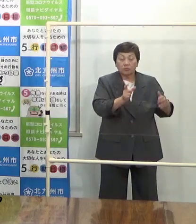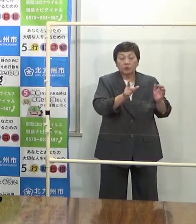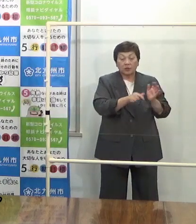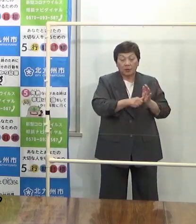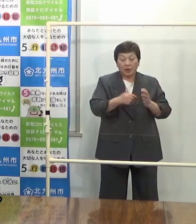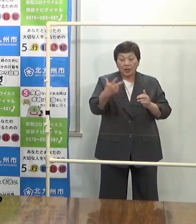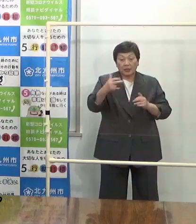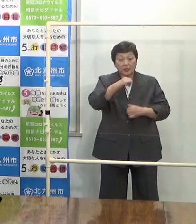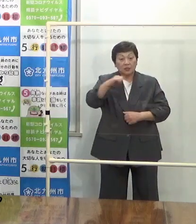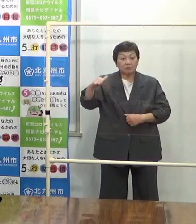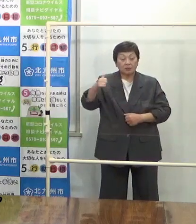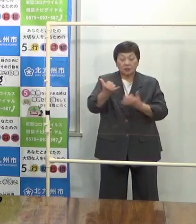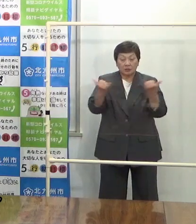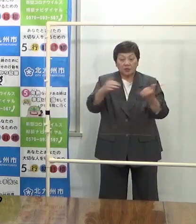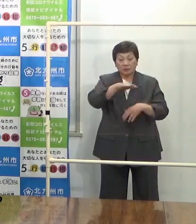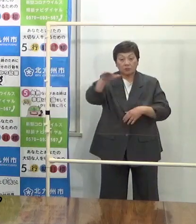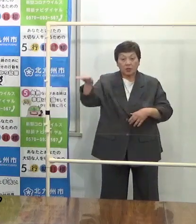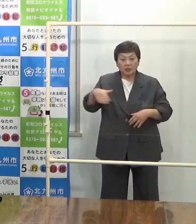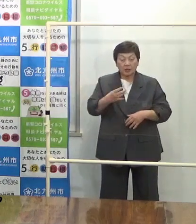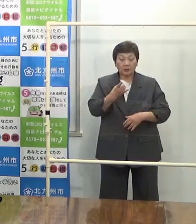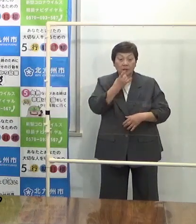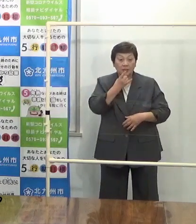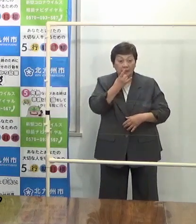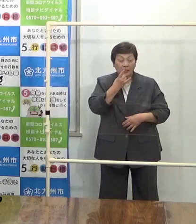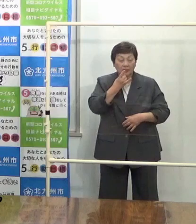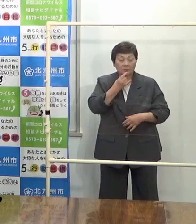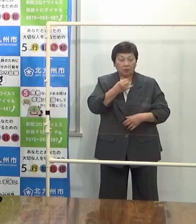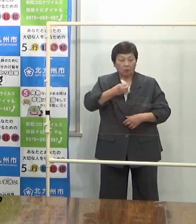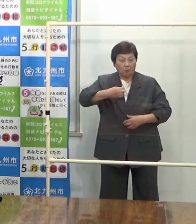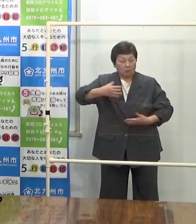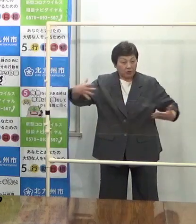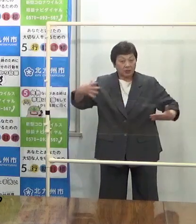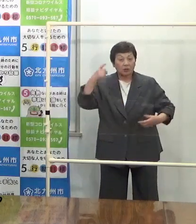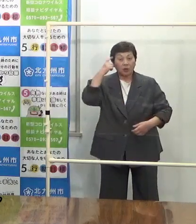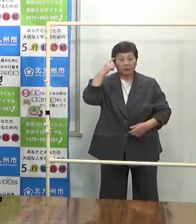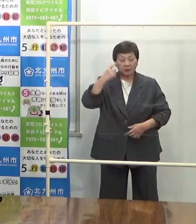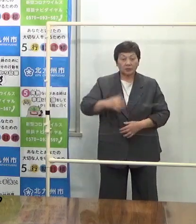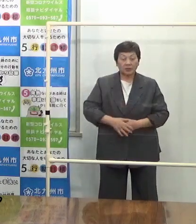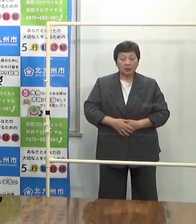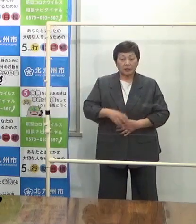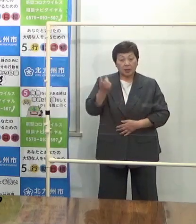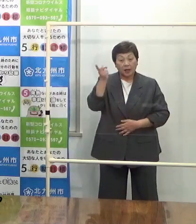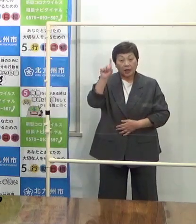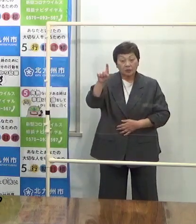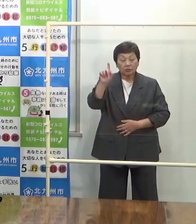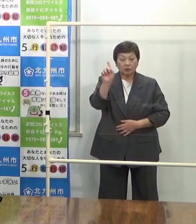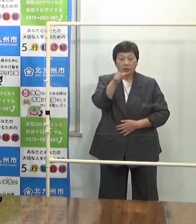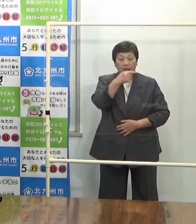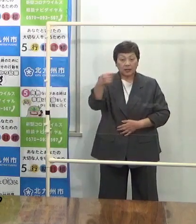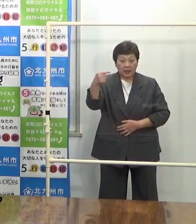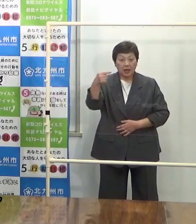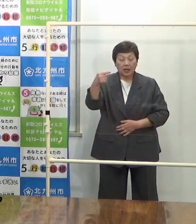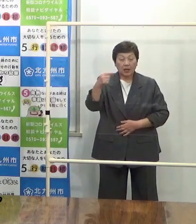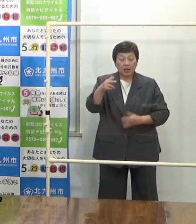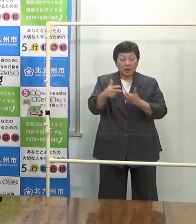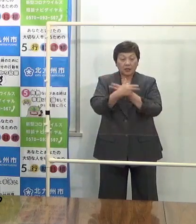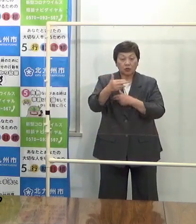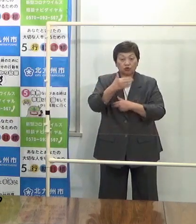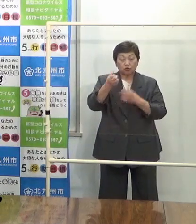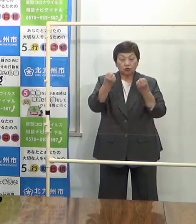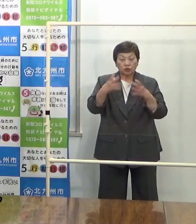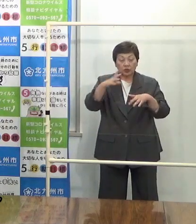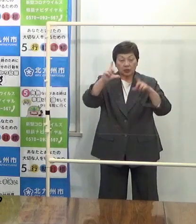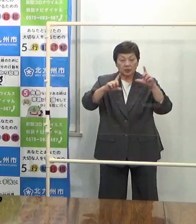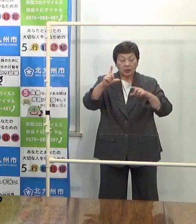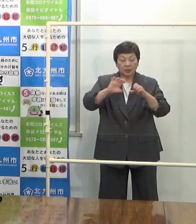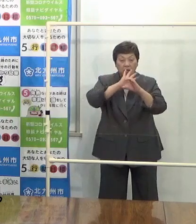期待するところは大変大きいと思います。明日第1回の北九州市新型コ